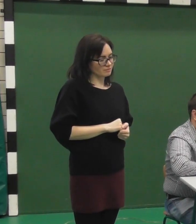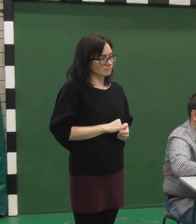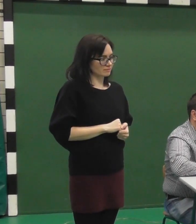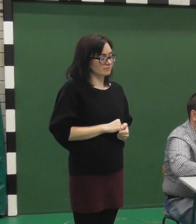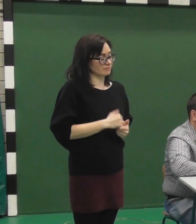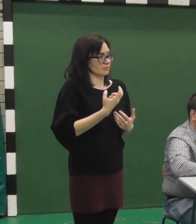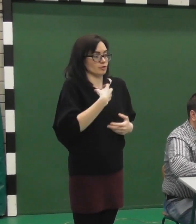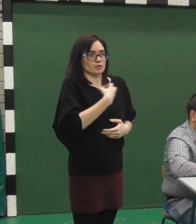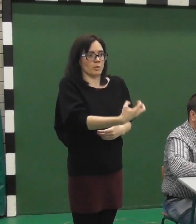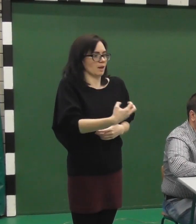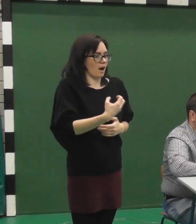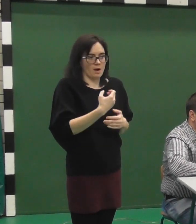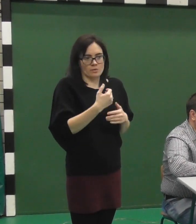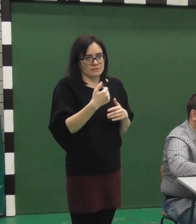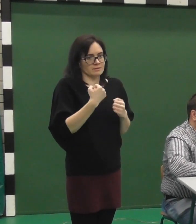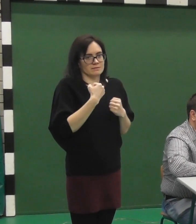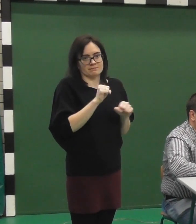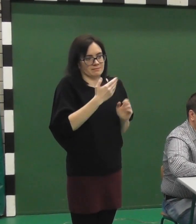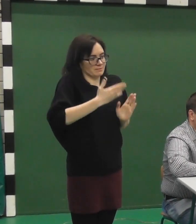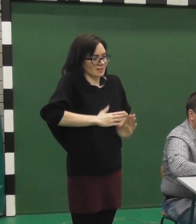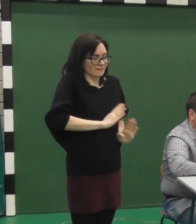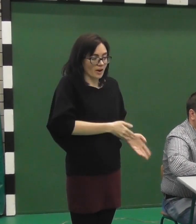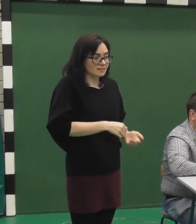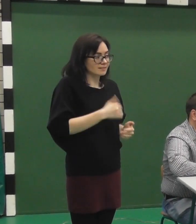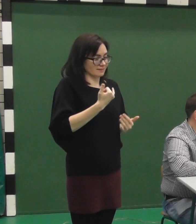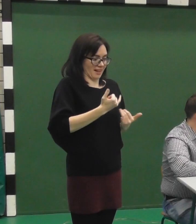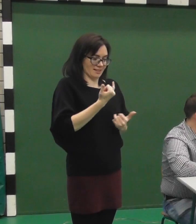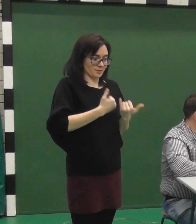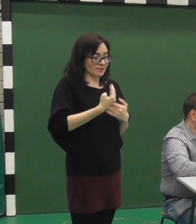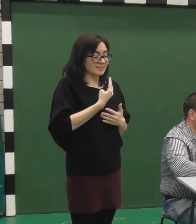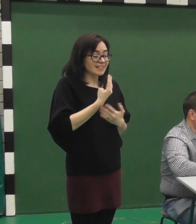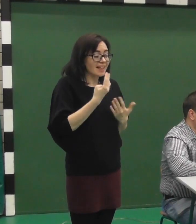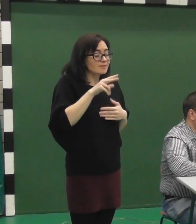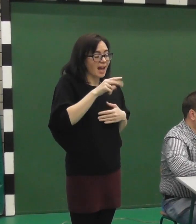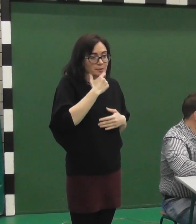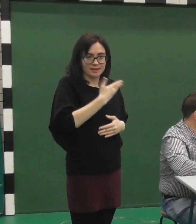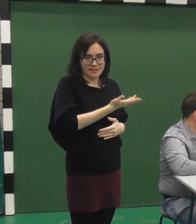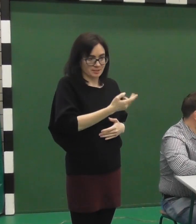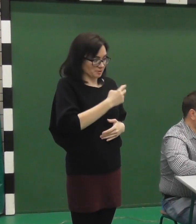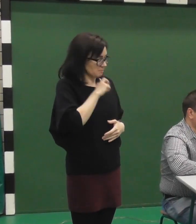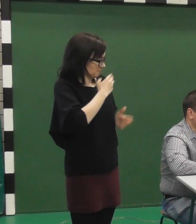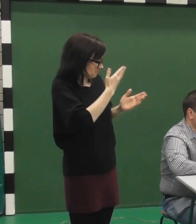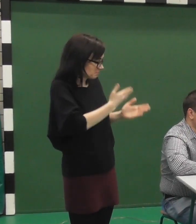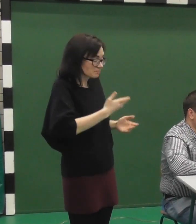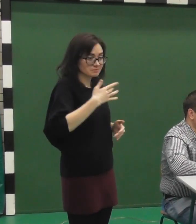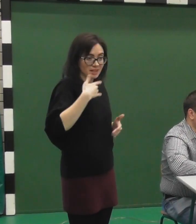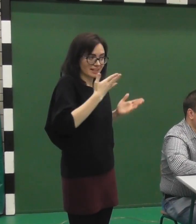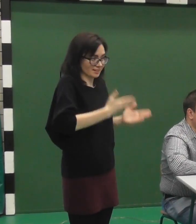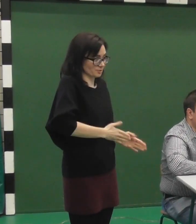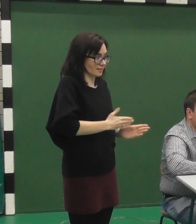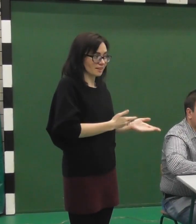itt van közöttünk. Ebben az évben lesz 93 éves, és hál' Istennek a jó egészségnek örvend. Köszönjük,